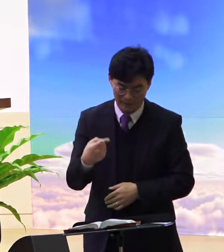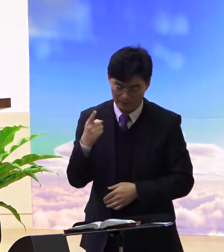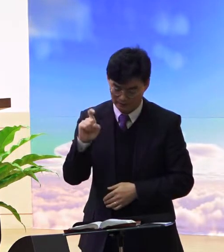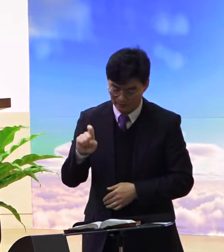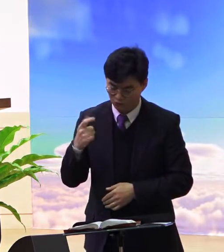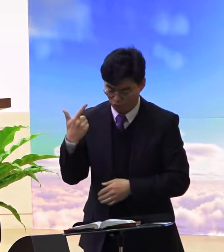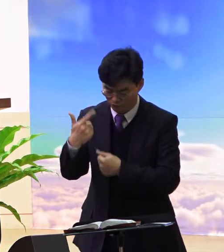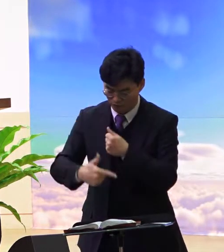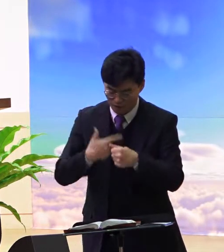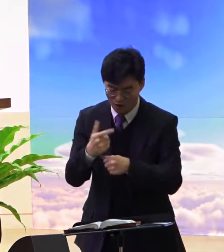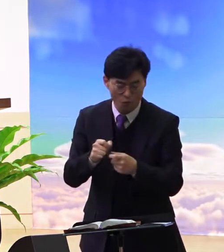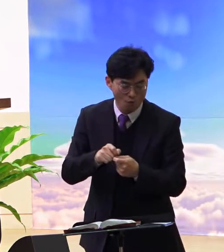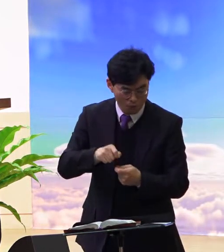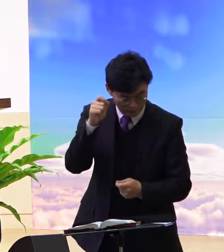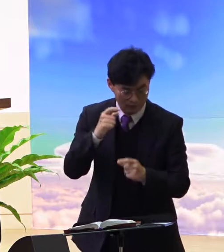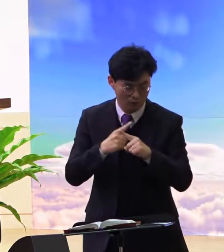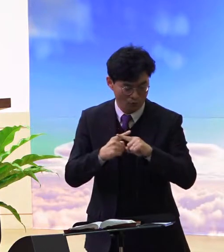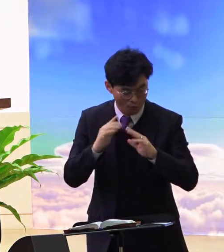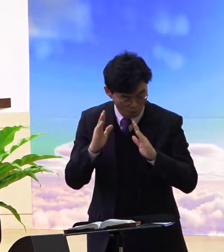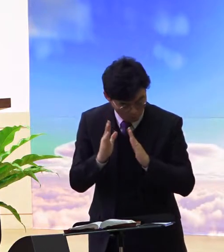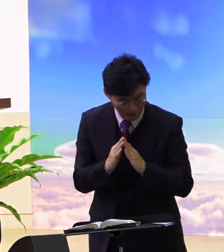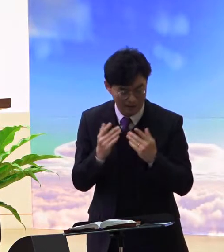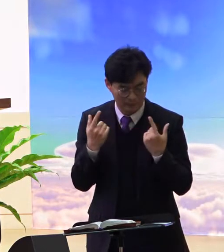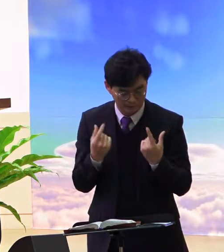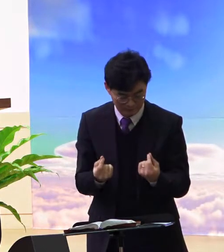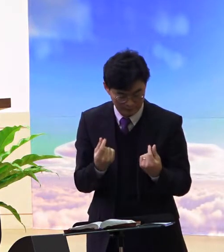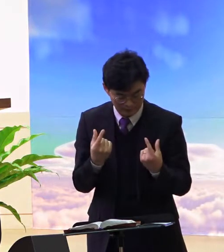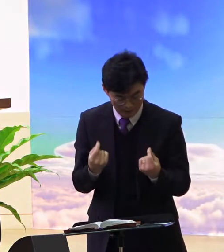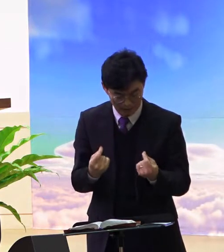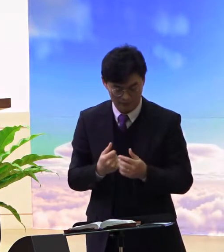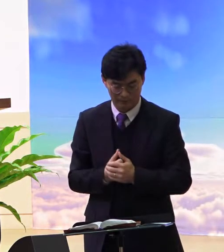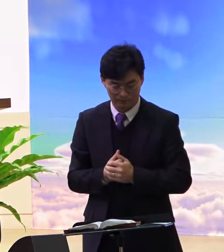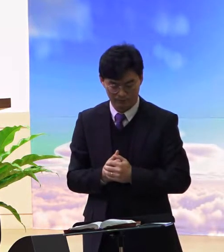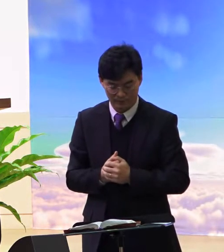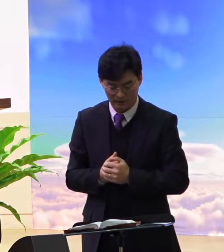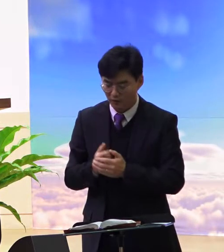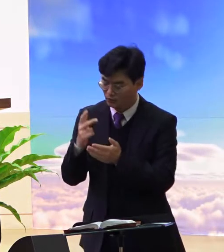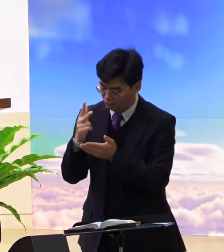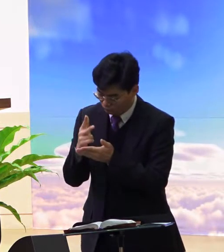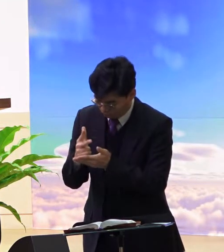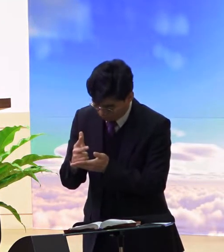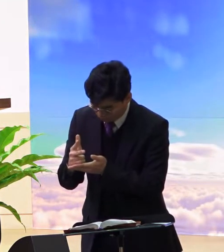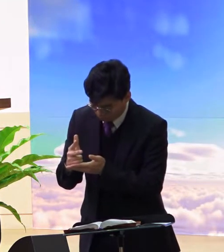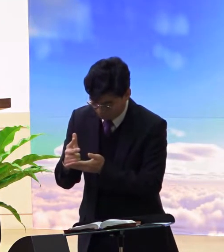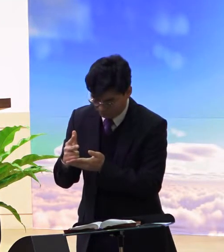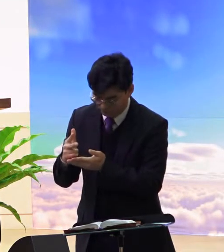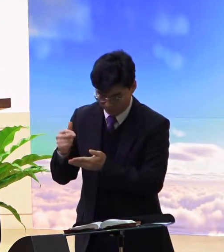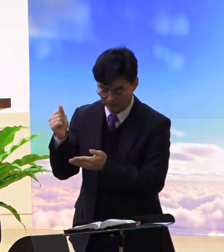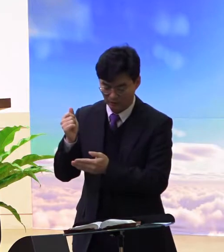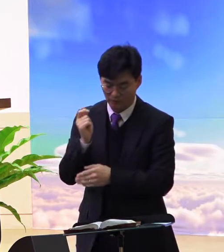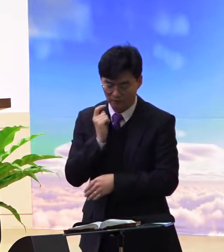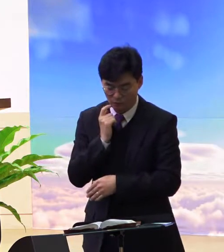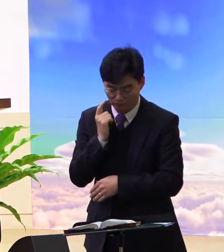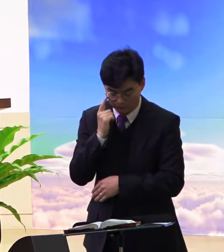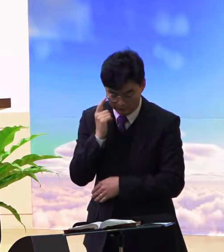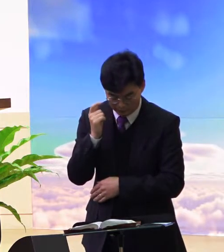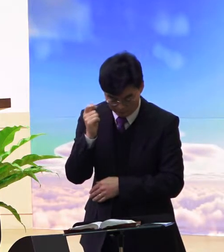교회답게 주님의 뜻에 합당하신 분을 원로 목사님으로 모시고 신앙의 본으로 삼게 하심을